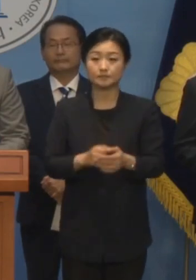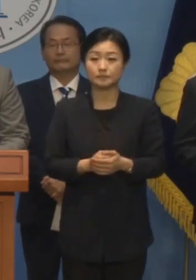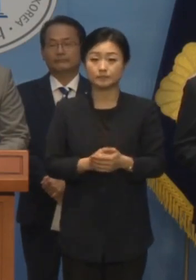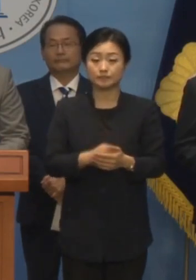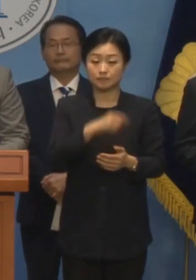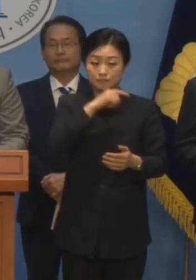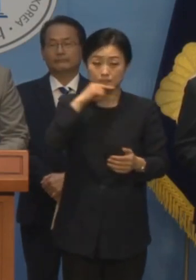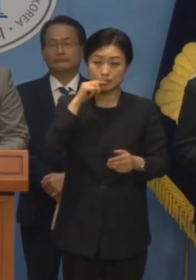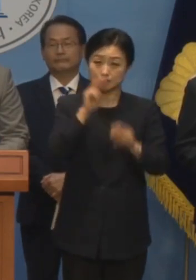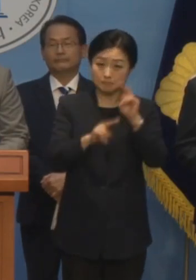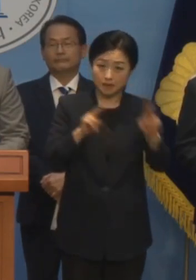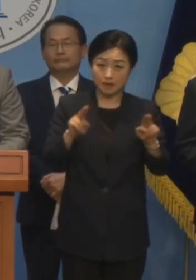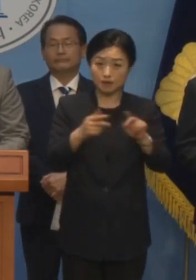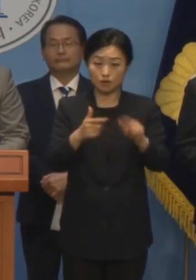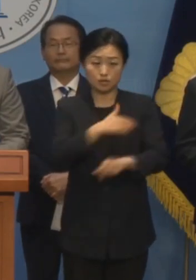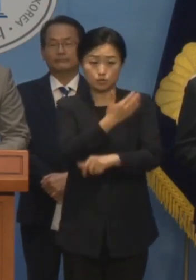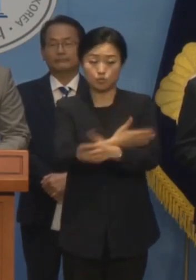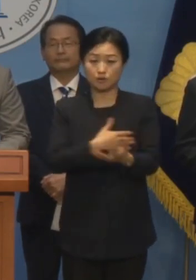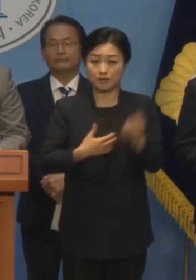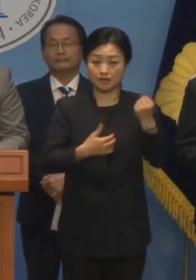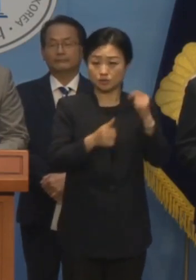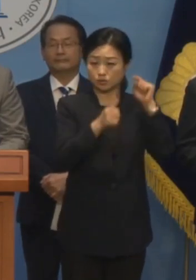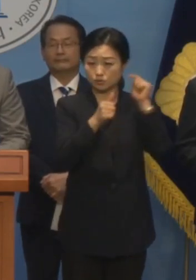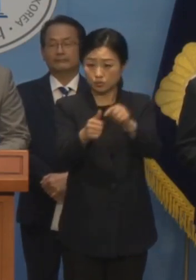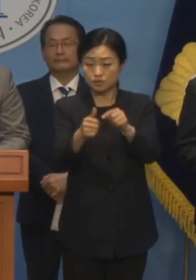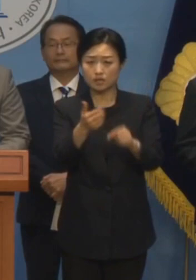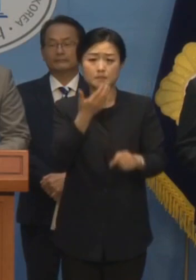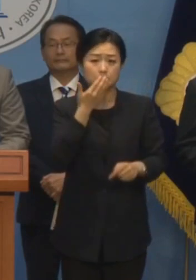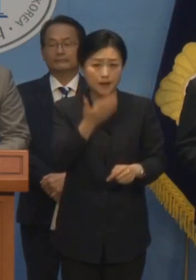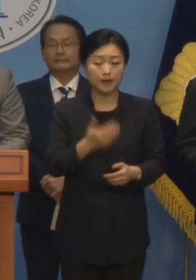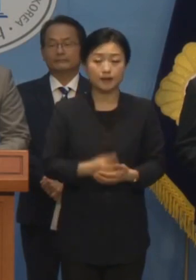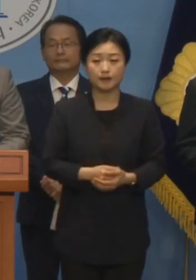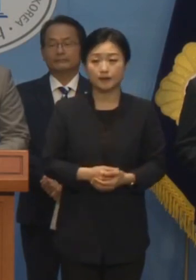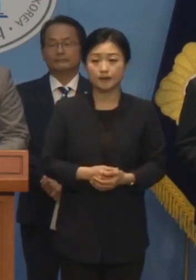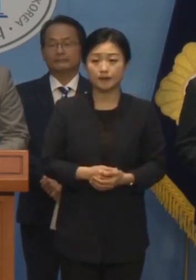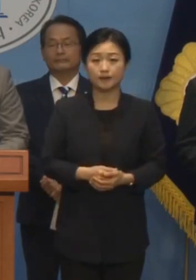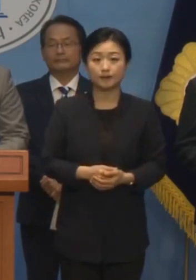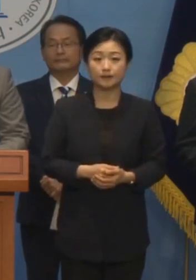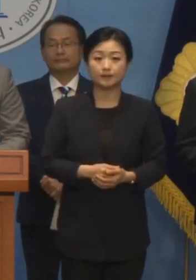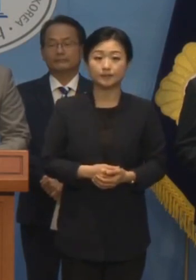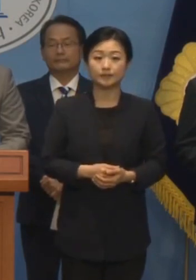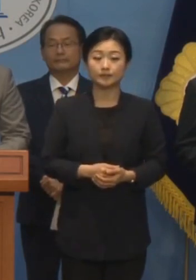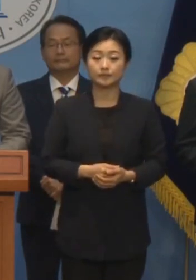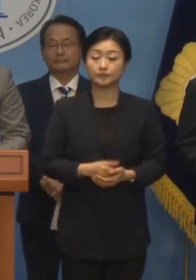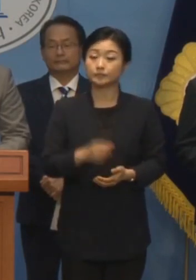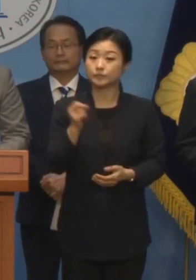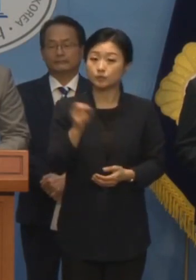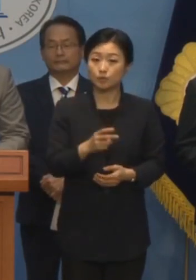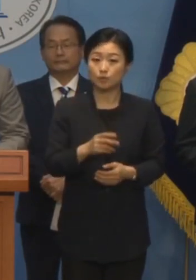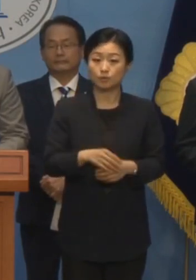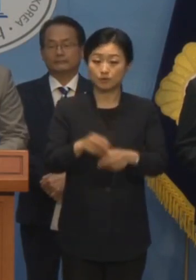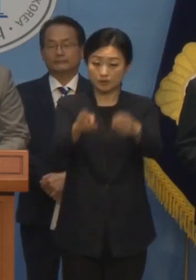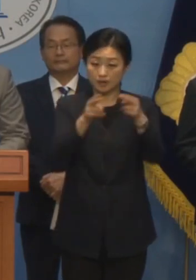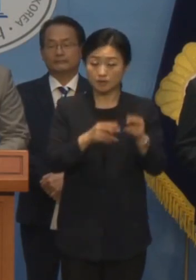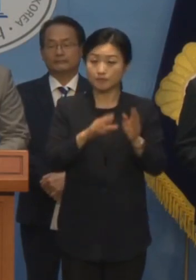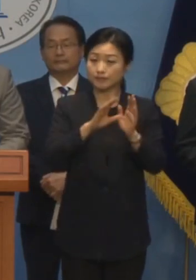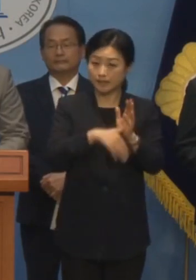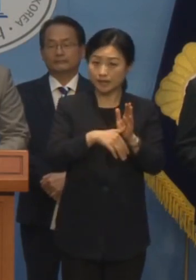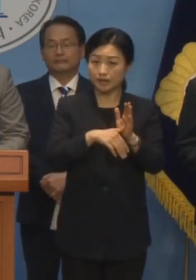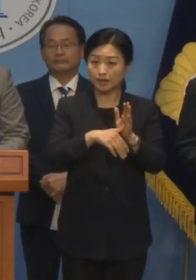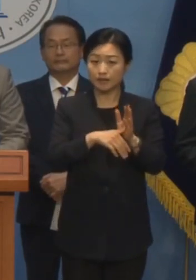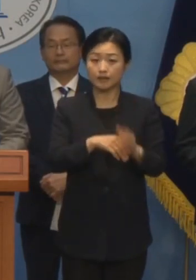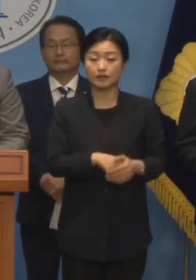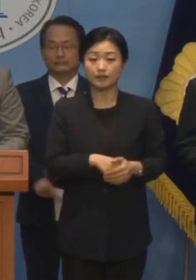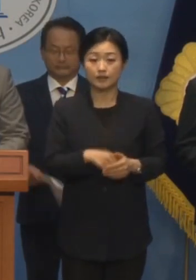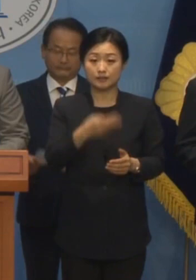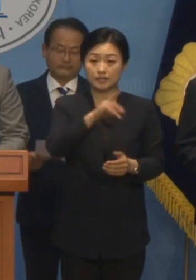말소까지 유도할 수 있는 등의 강력한 제재 규정이 있었습니다. 심지어 MOU를 체결할 당시부터